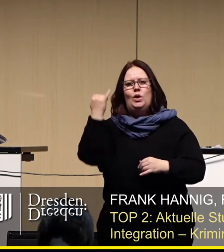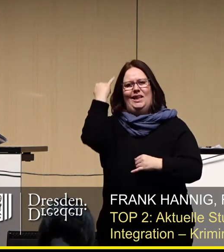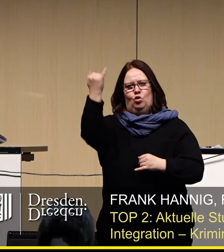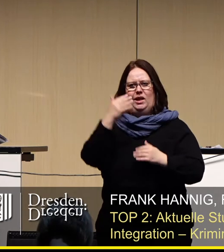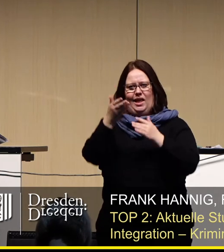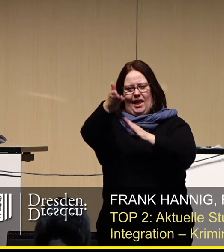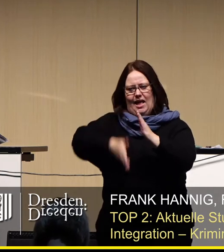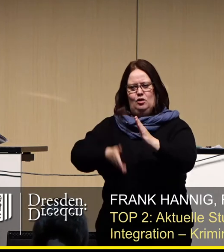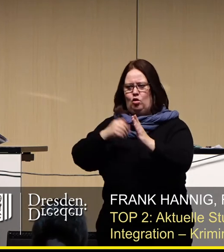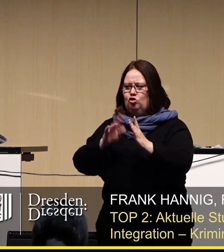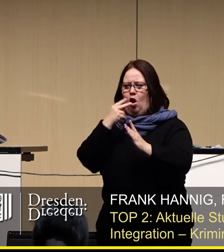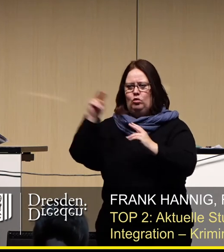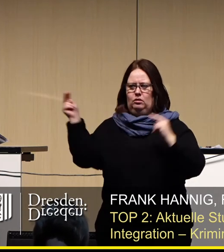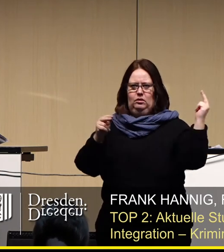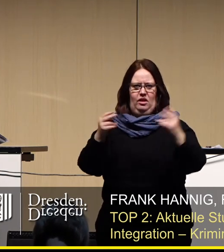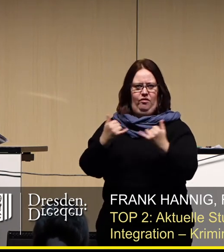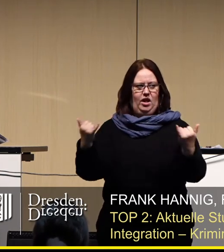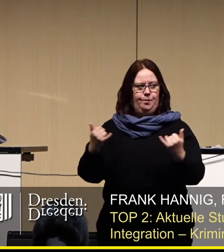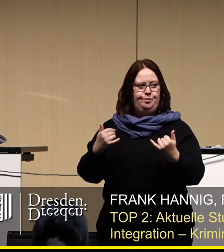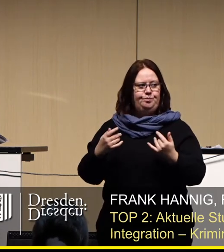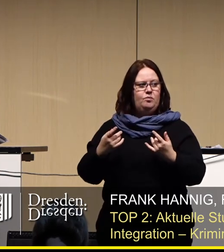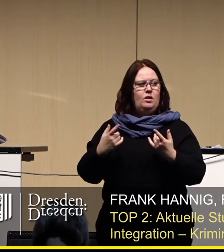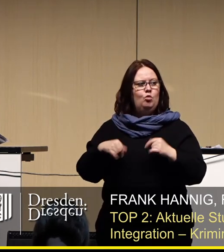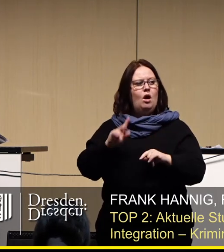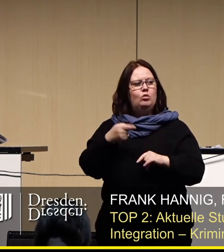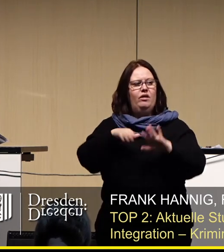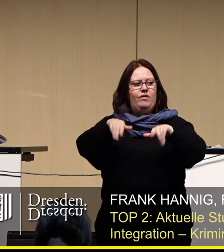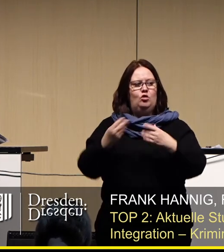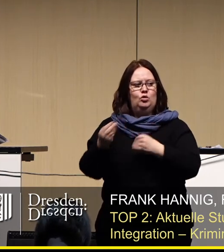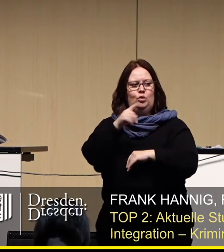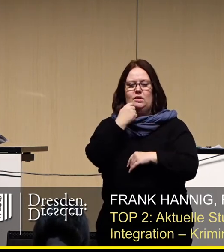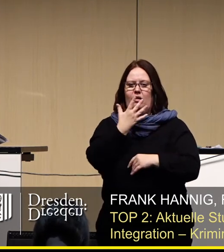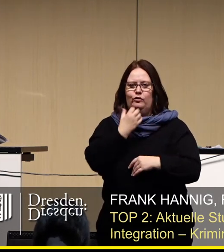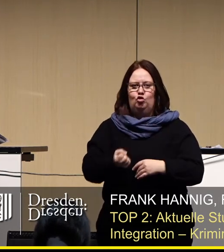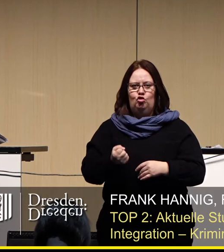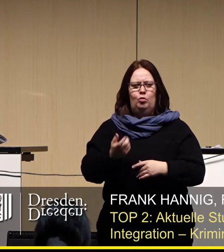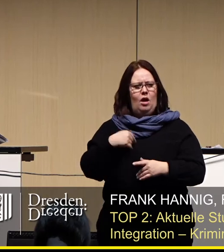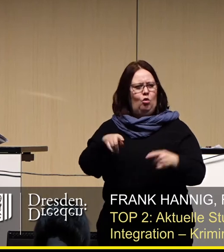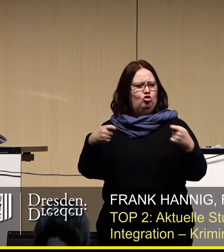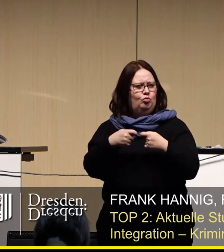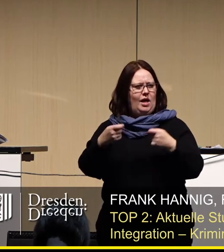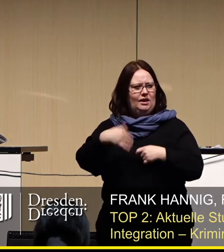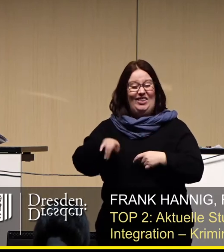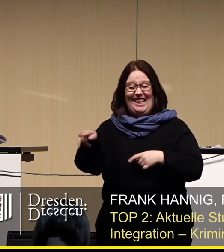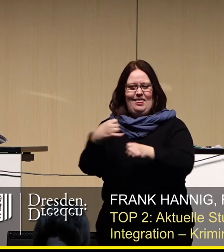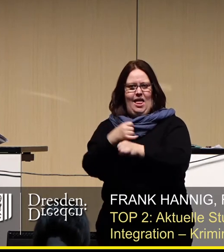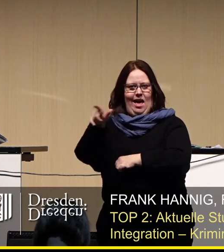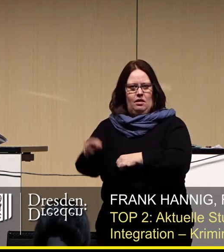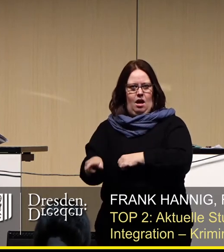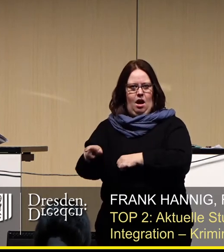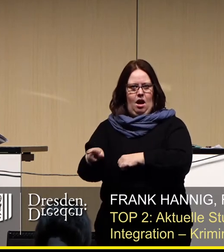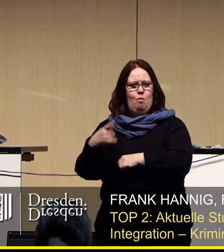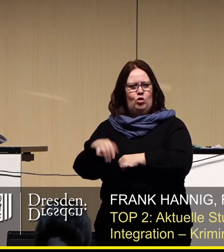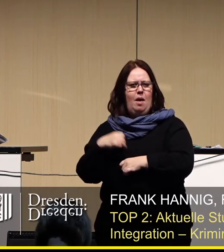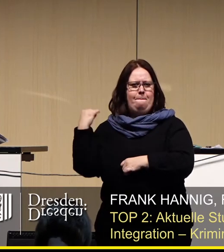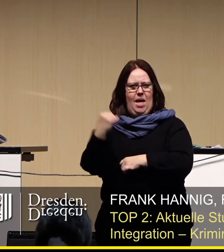ideologische Grenzen. Ich will Ihnen einen weiteren Fall, oder ich will vielleicht zu diesem Fall nochmal was sagen, weil es doch ganz spannend war. Der Täter hier, der Täter